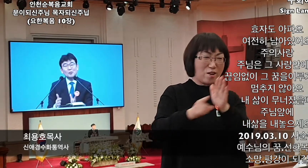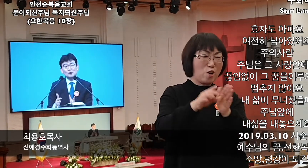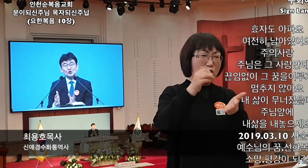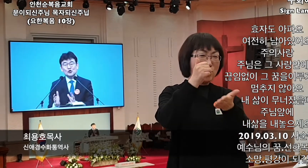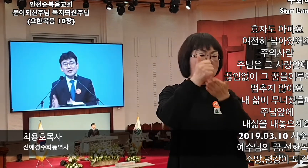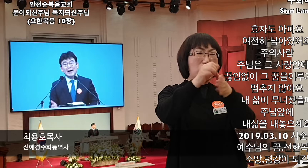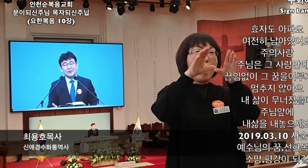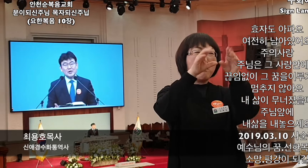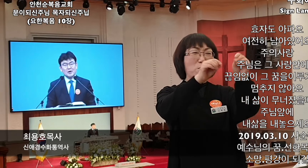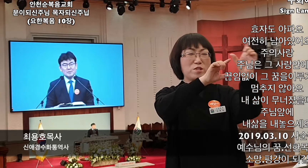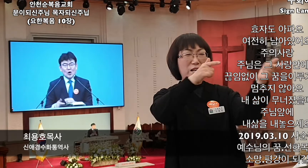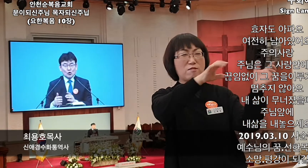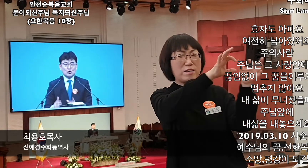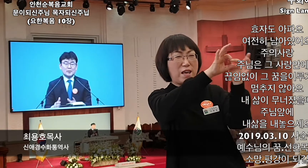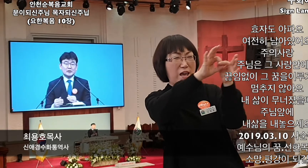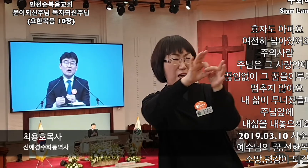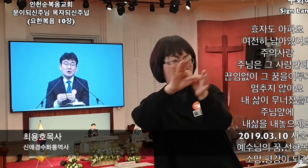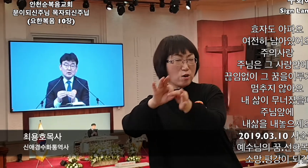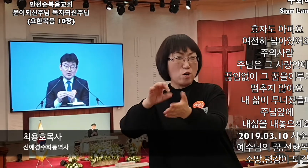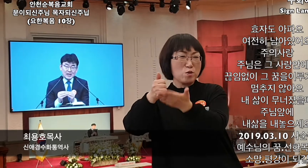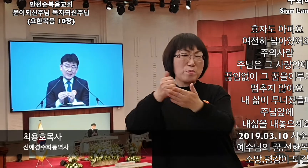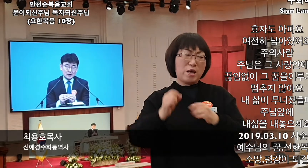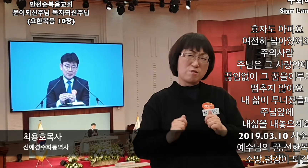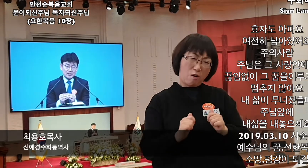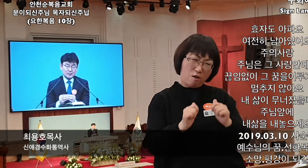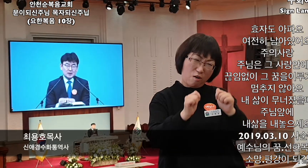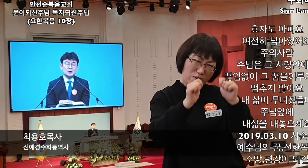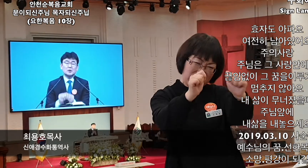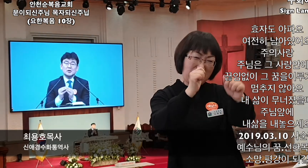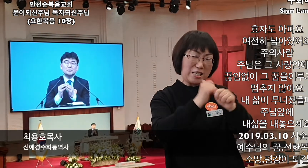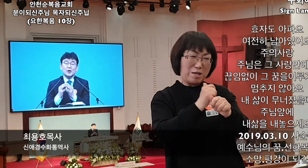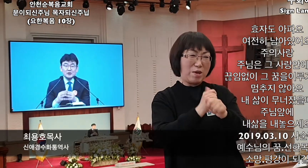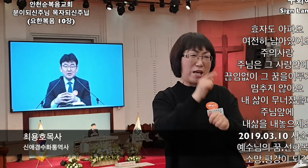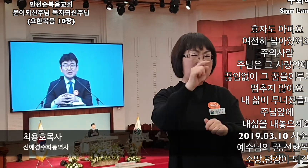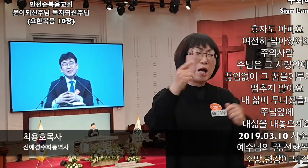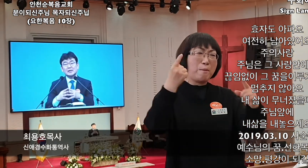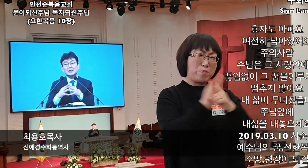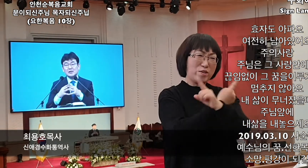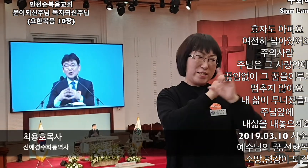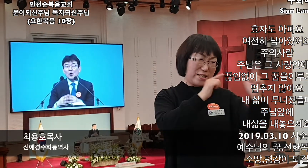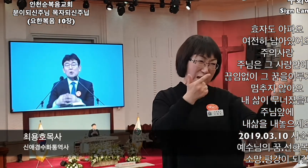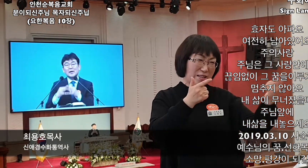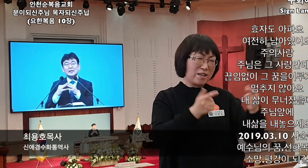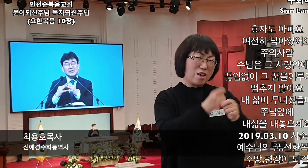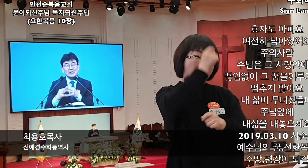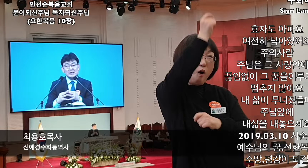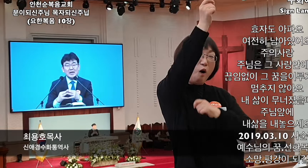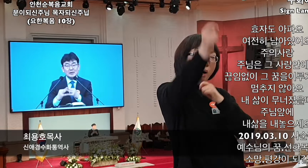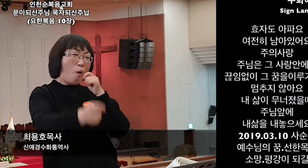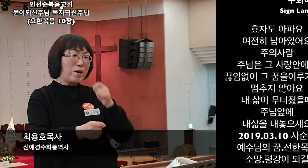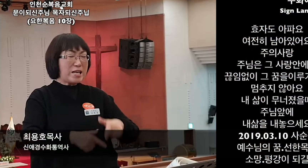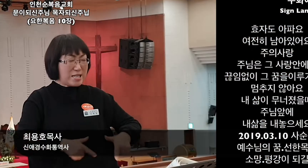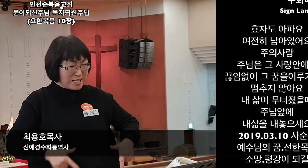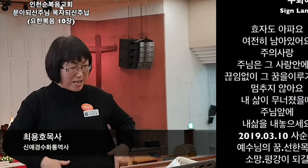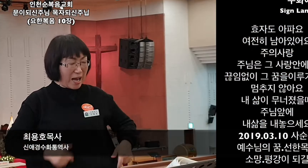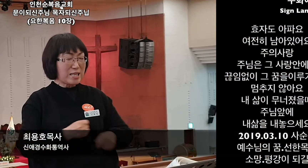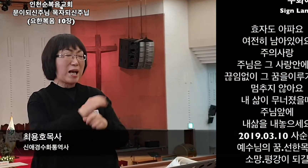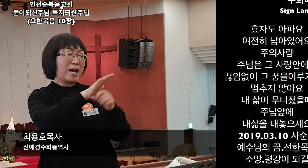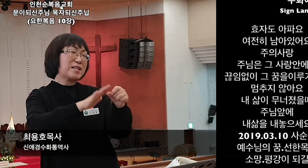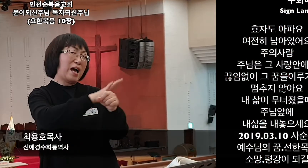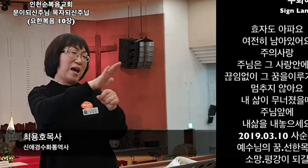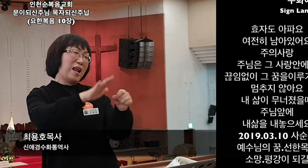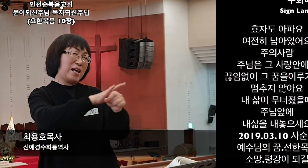주님은 멈추지 않으셔요. 주님의 성실하심이, 그리고 그 변치 않는 영원한 인자하심과 그